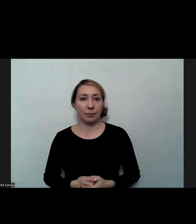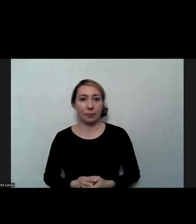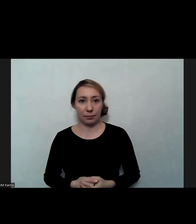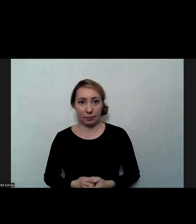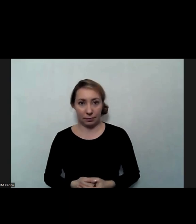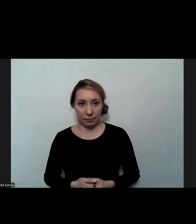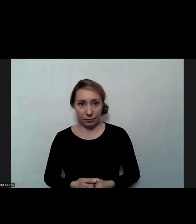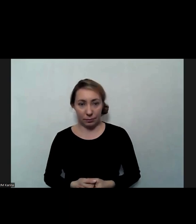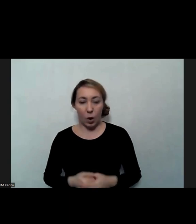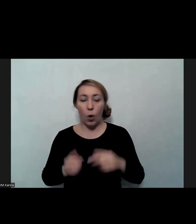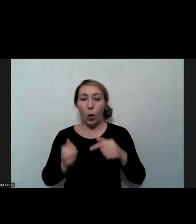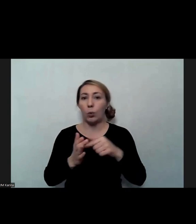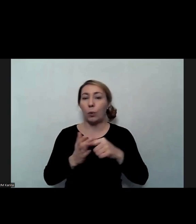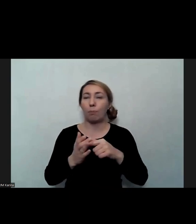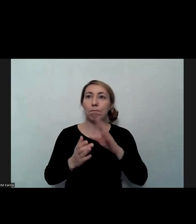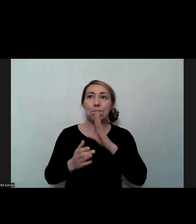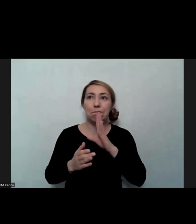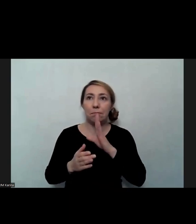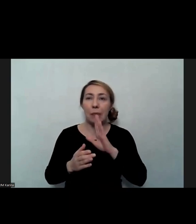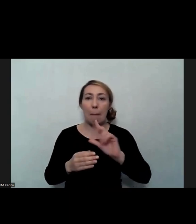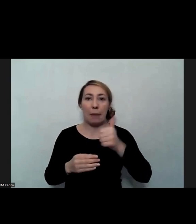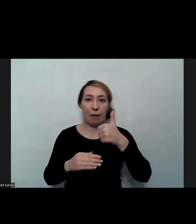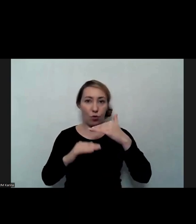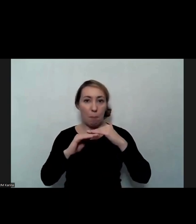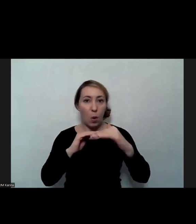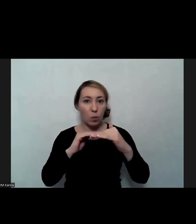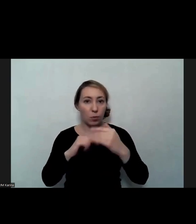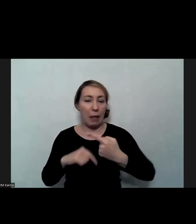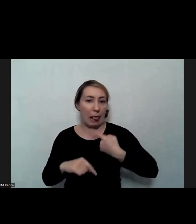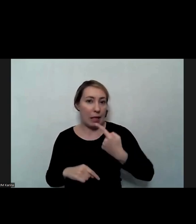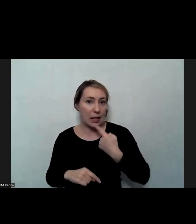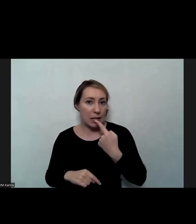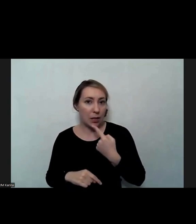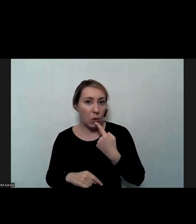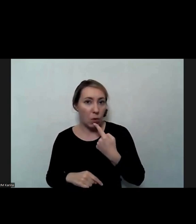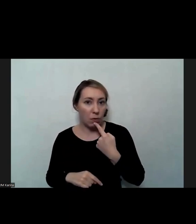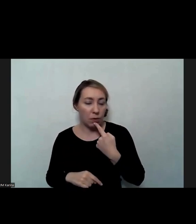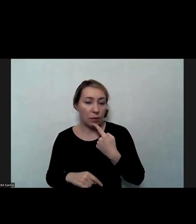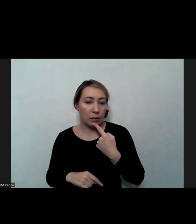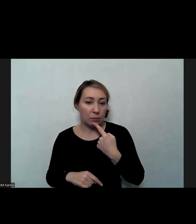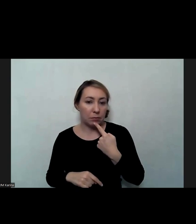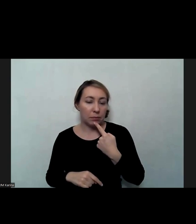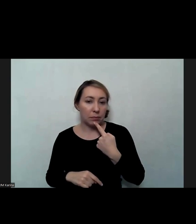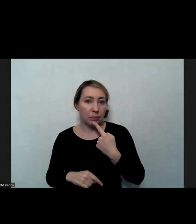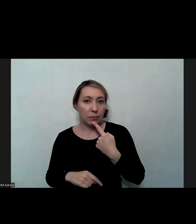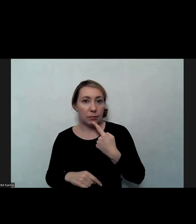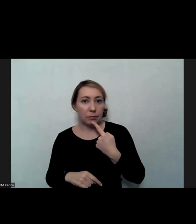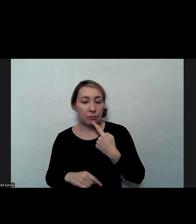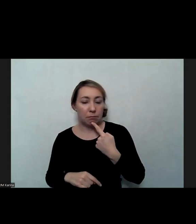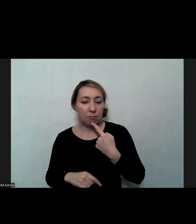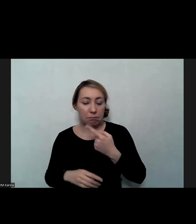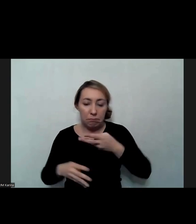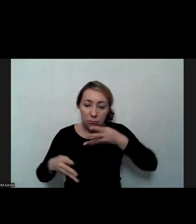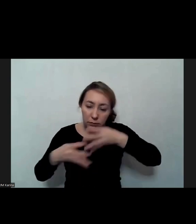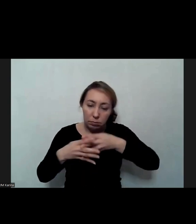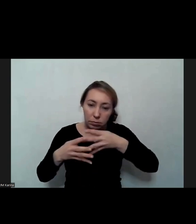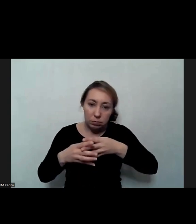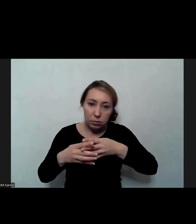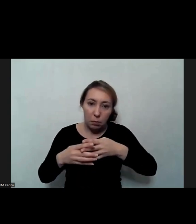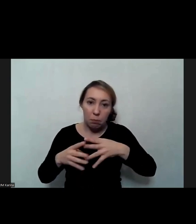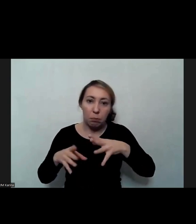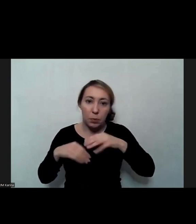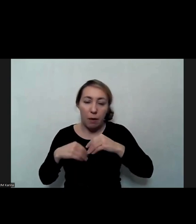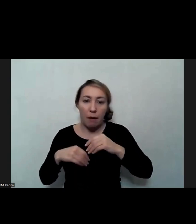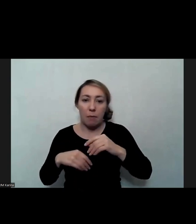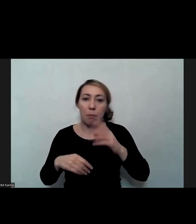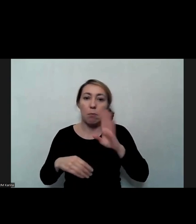jest to pierwszy poziom taki językowy, który możemy zbadać, pokazując to na dwóch systemach,